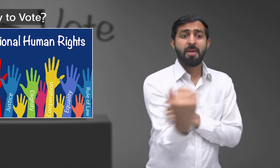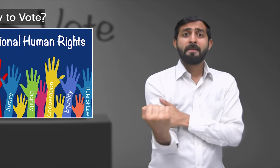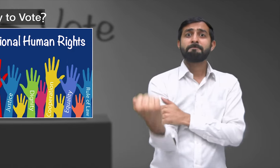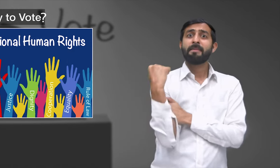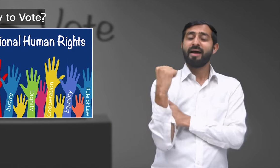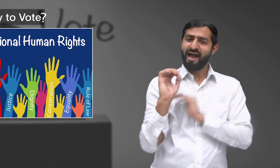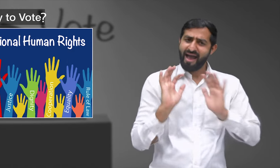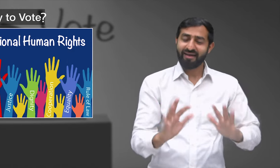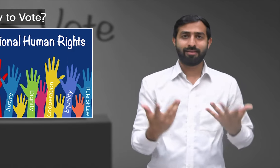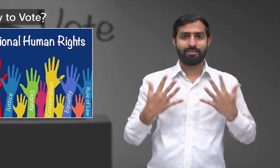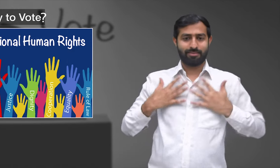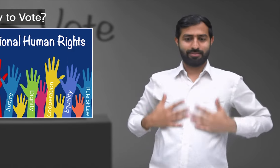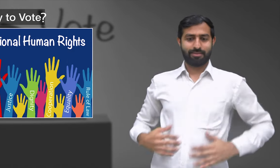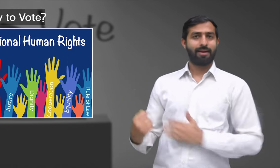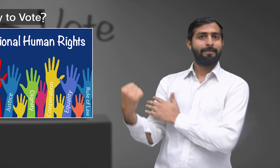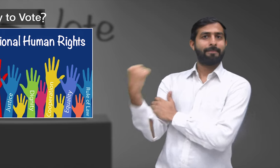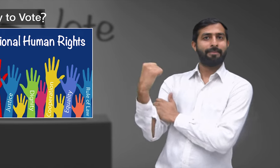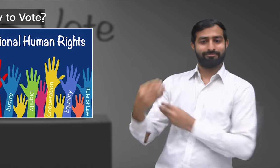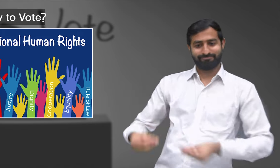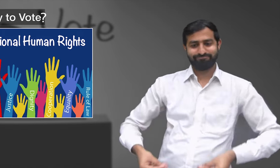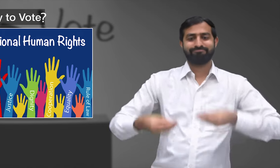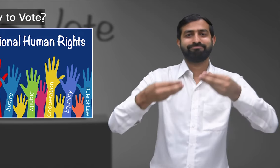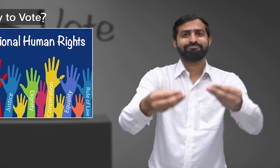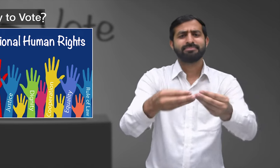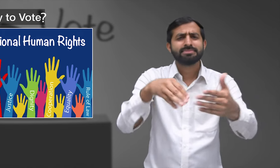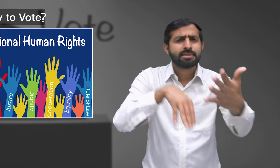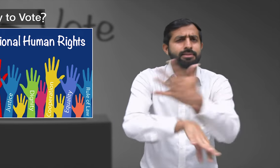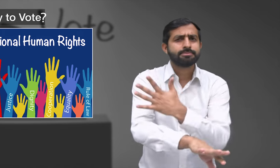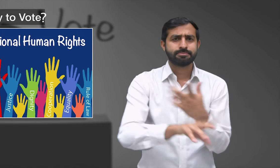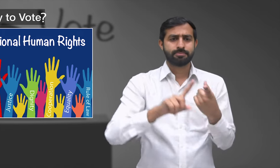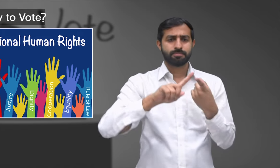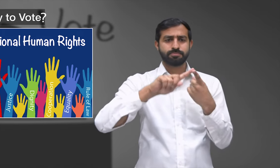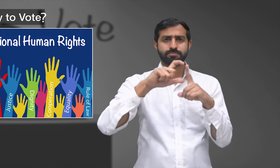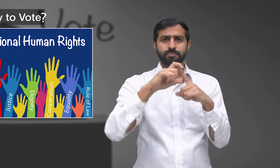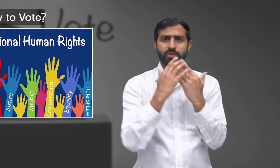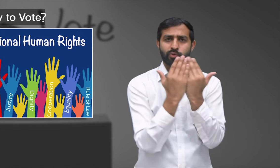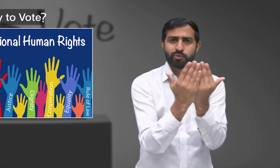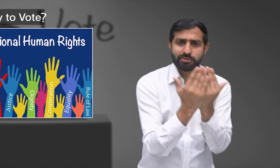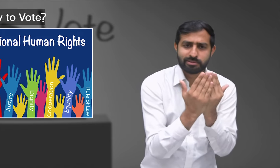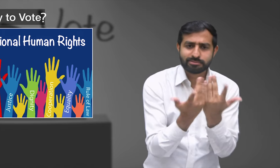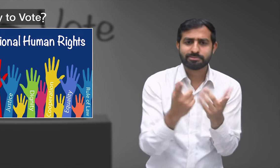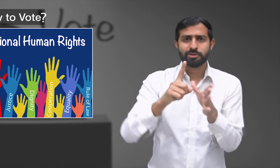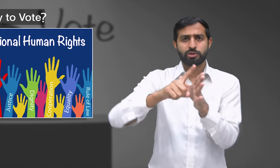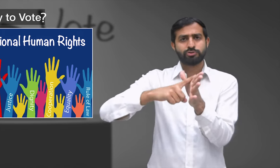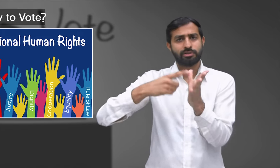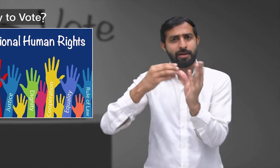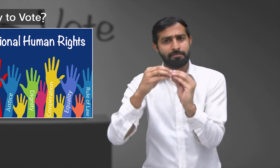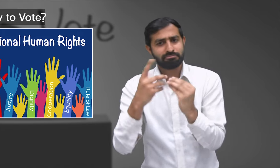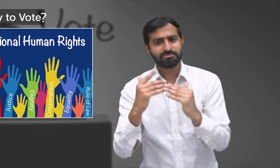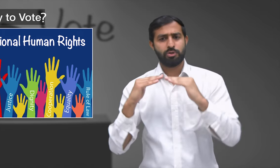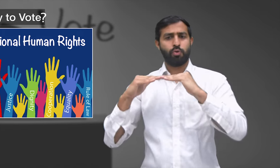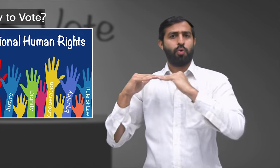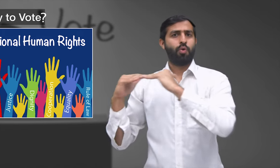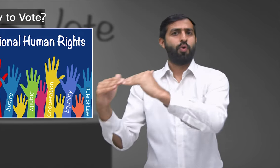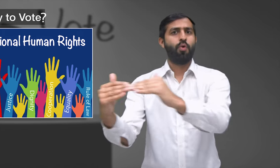को मानव अधिकार प्राप्त है साथ ही समान शिक्षा रोजगार एवं विकास